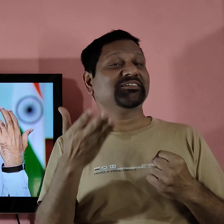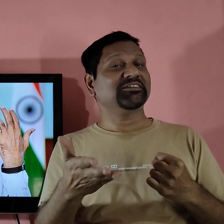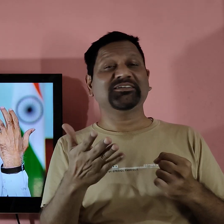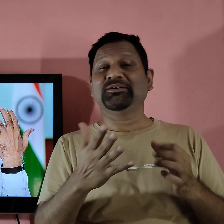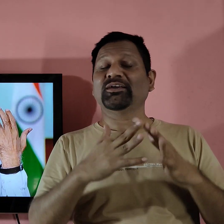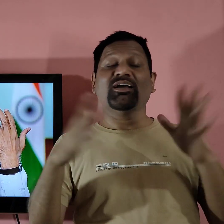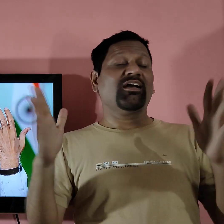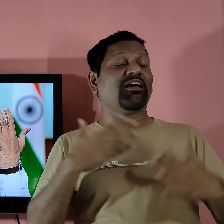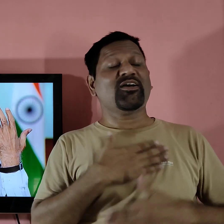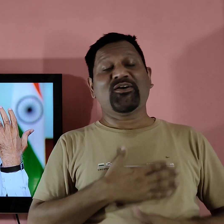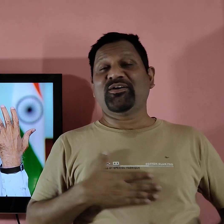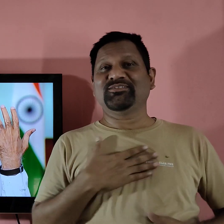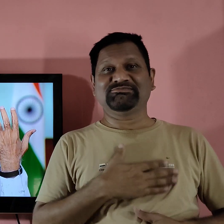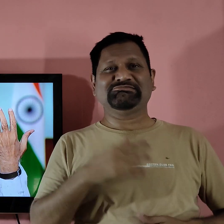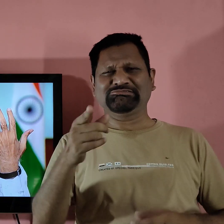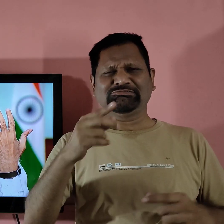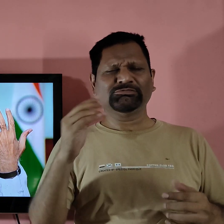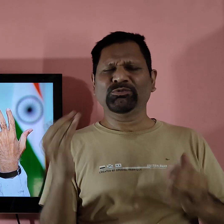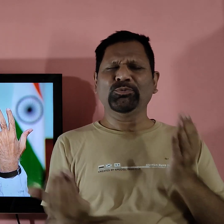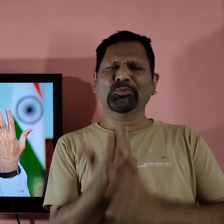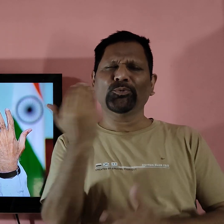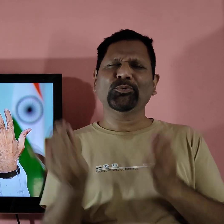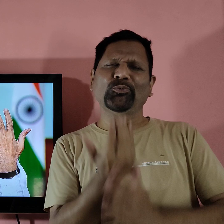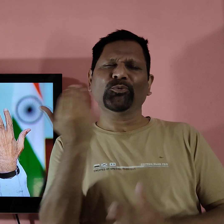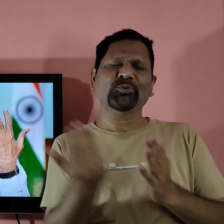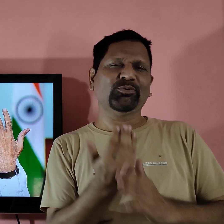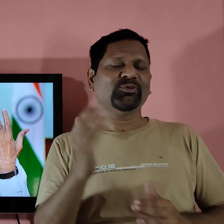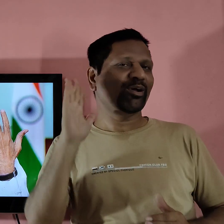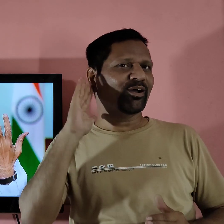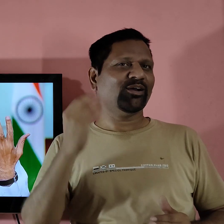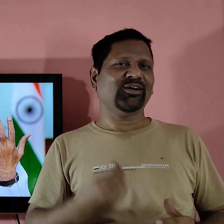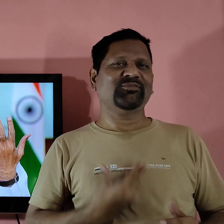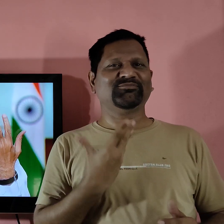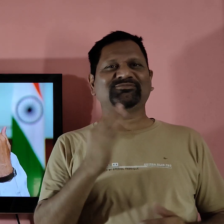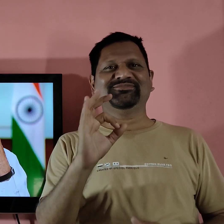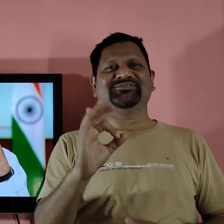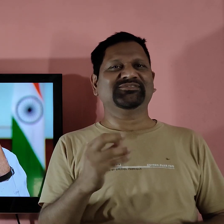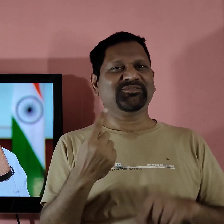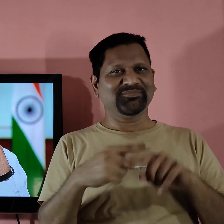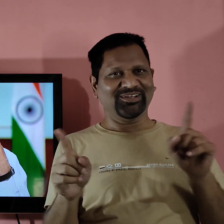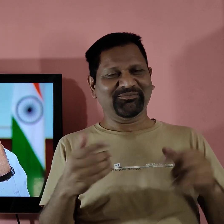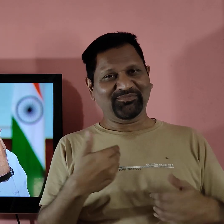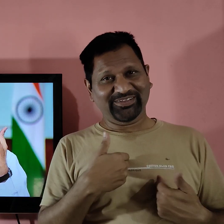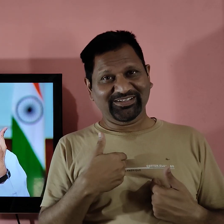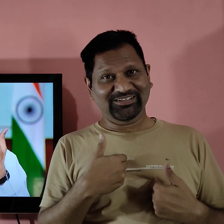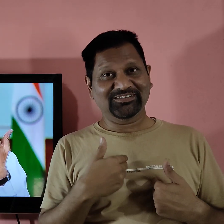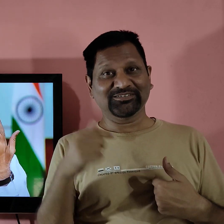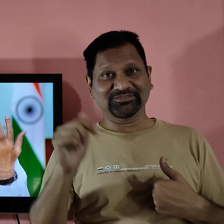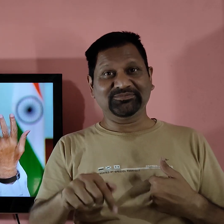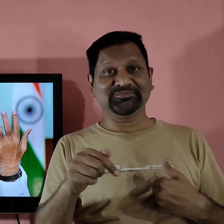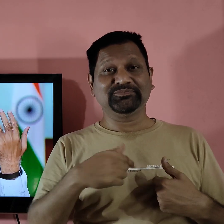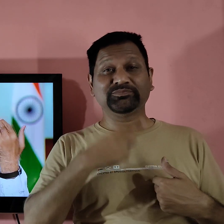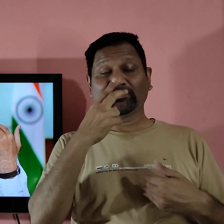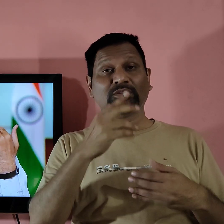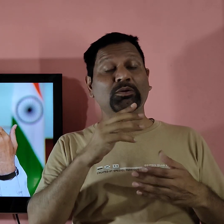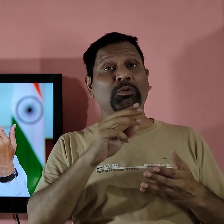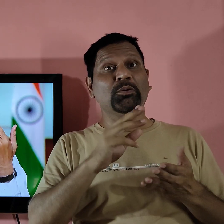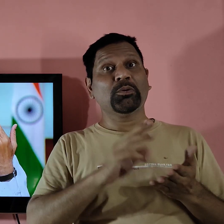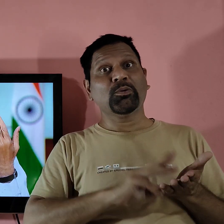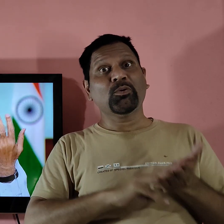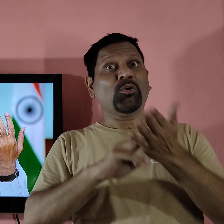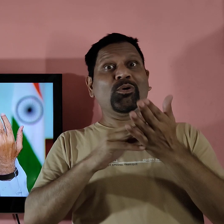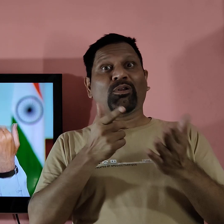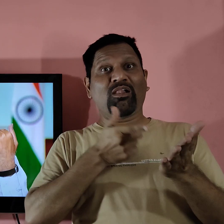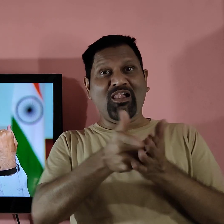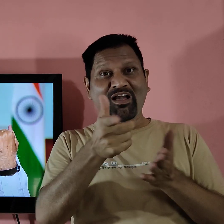कितना आनंद आता, कितनी नई नई चीजें मिलती। लेकिन मैं जब लाखों की तादाद में